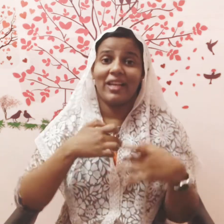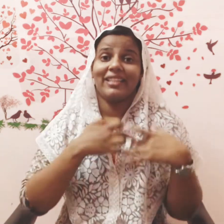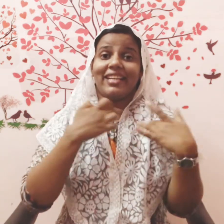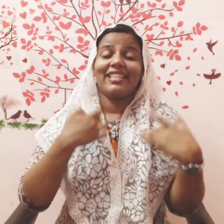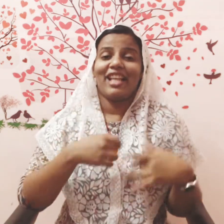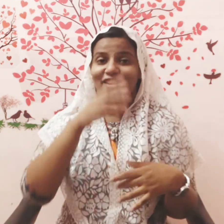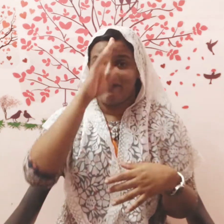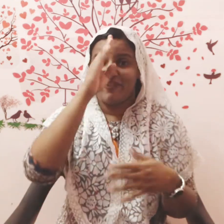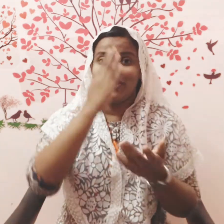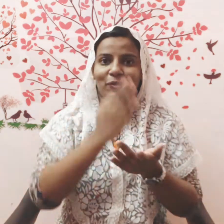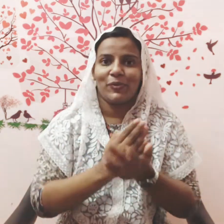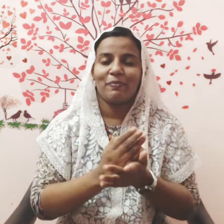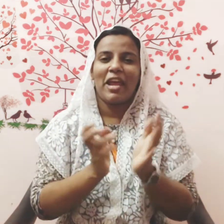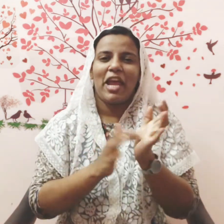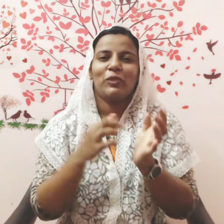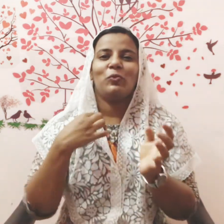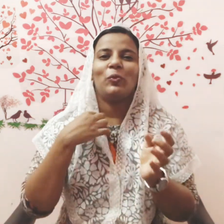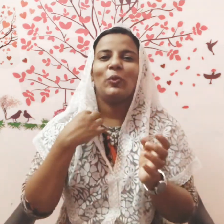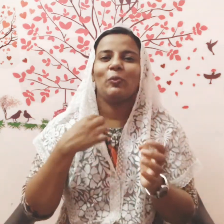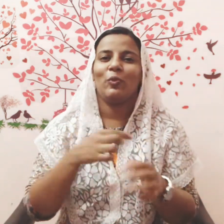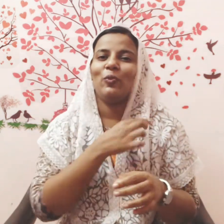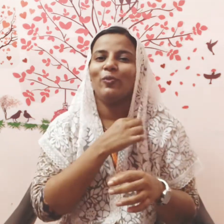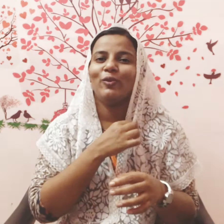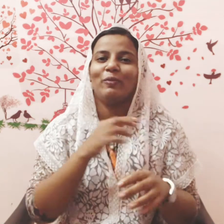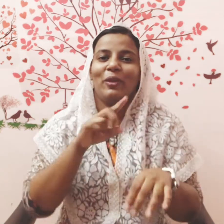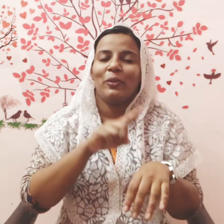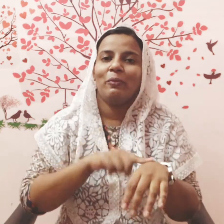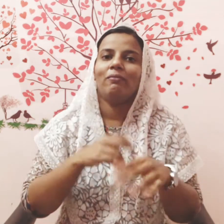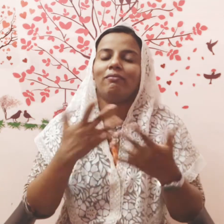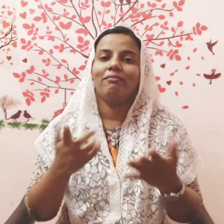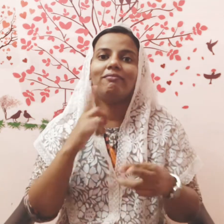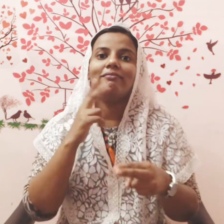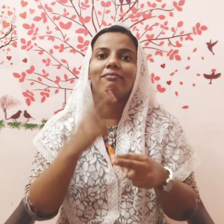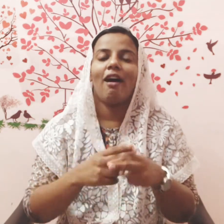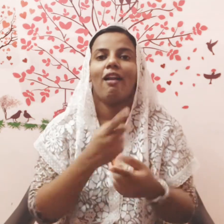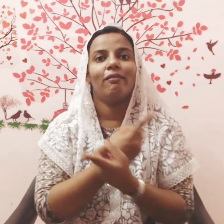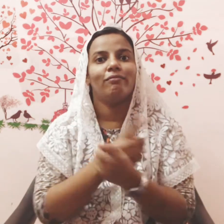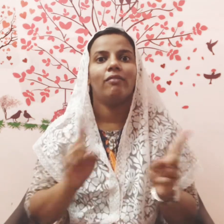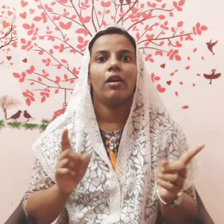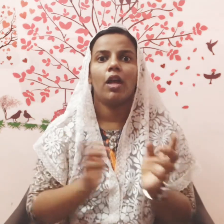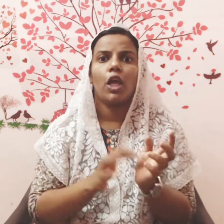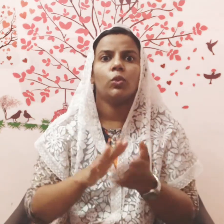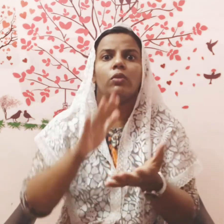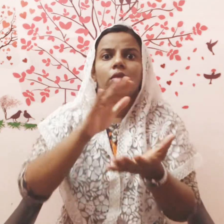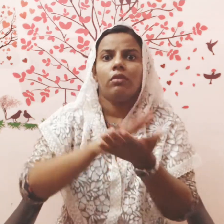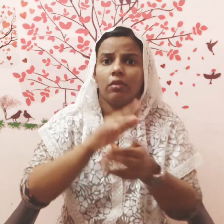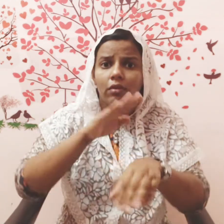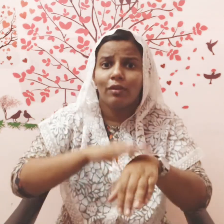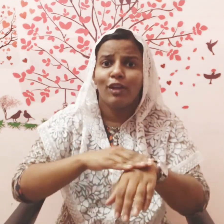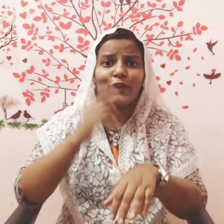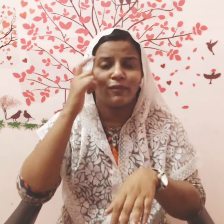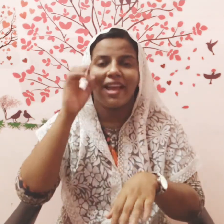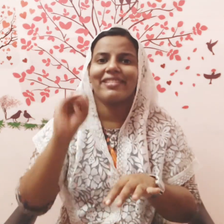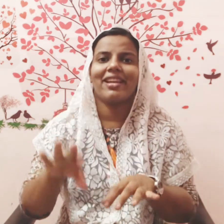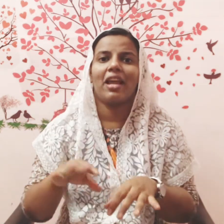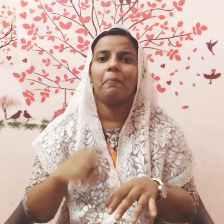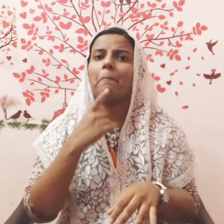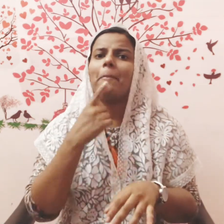അവിടെ ഹൃദയത്തിൽ വിശ്വസിച്ചു, അവൻ്റെ വസ്ത്രമെങ്കിലും തൊട്ടാൽ ഞാൻ രക്ഷപ്പെടും. യേശു കൈവെക്കണമെന്ന് അവൾ ആഗ്രഹിച്ചില്ല, യേശു